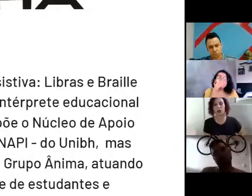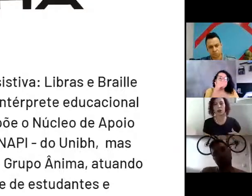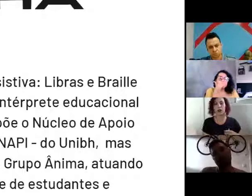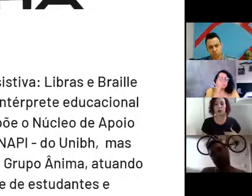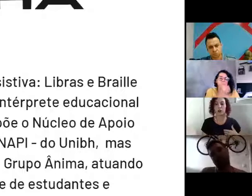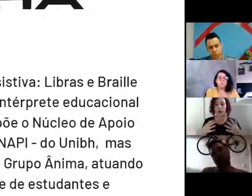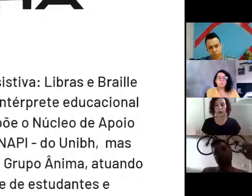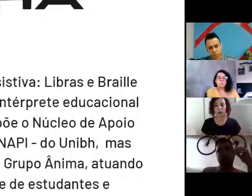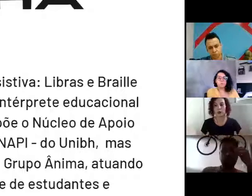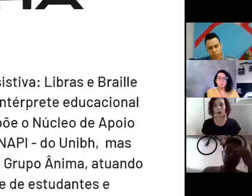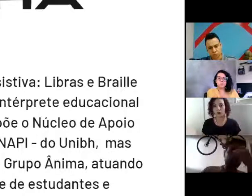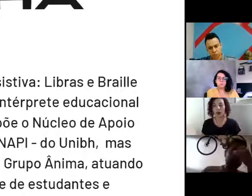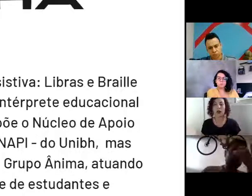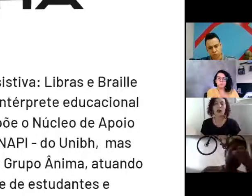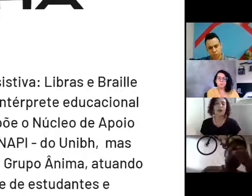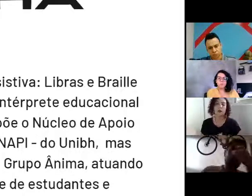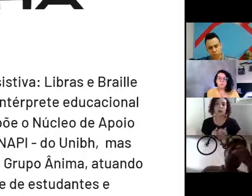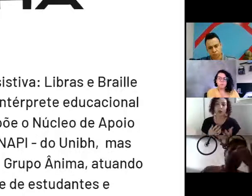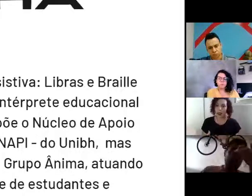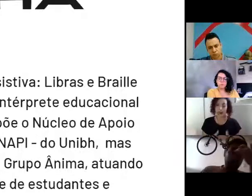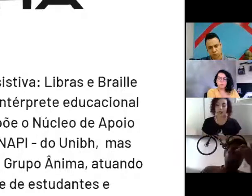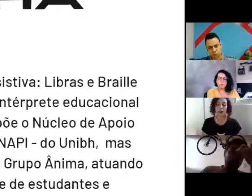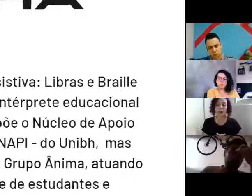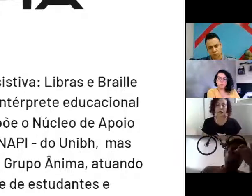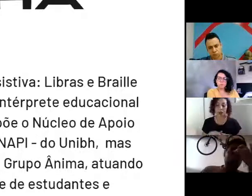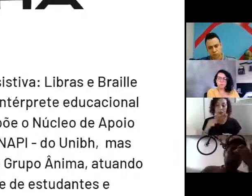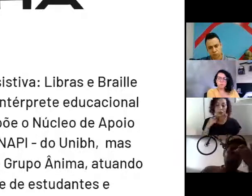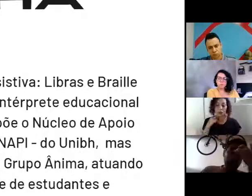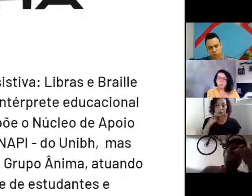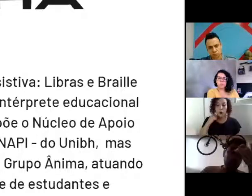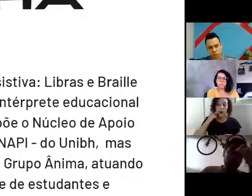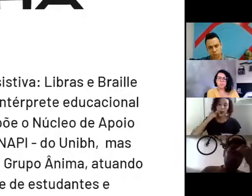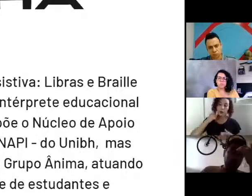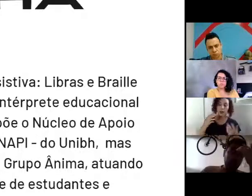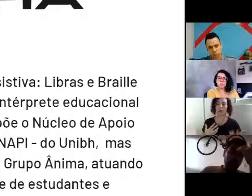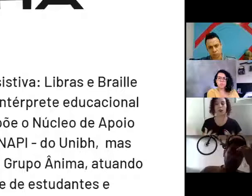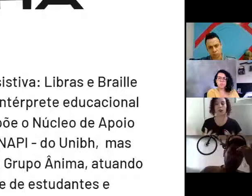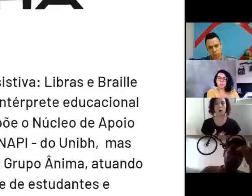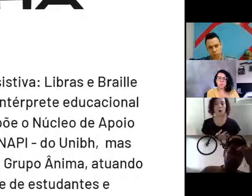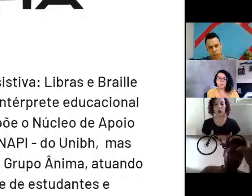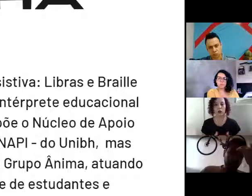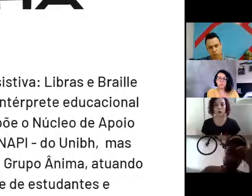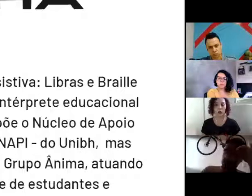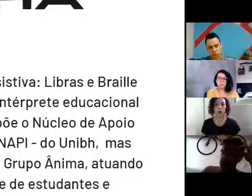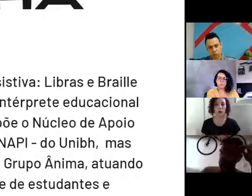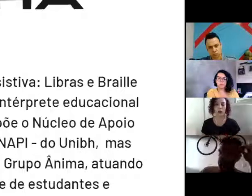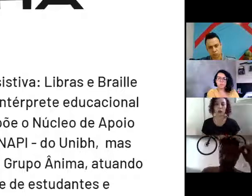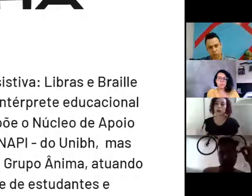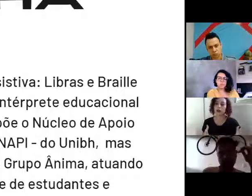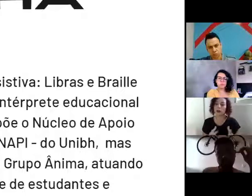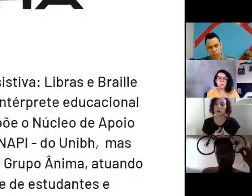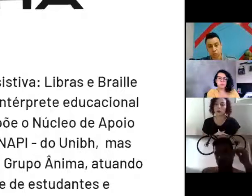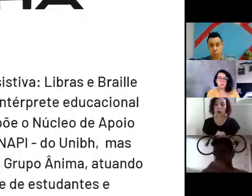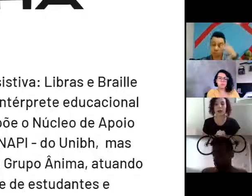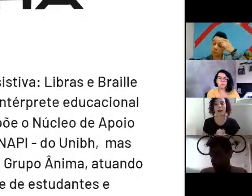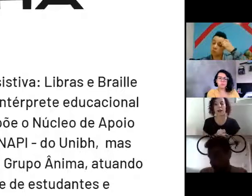gente ir diretão assim nos sinais, então eu quis passar um pouquinho de teoria de um jeito